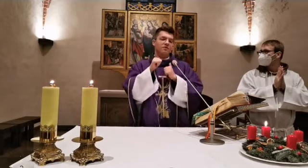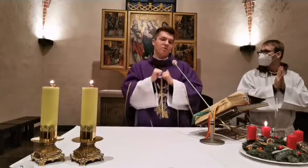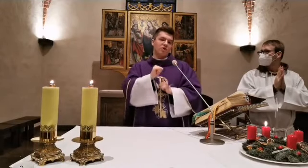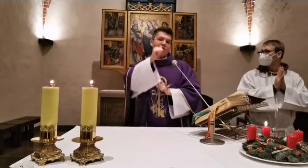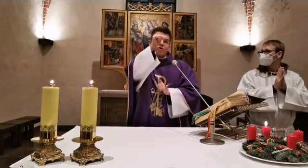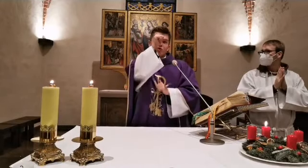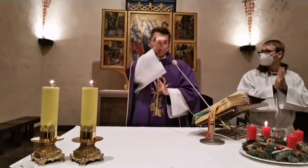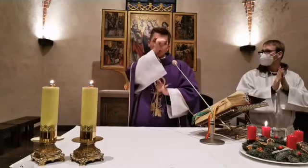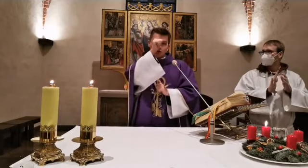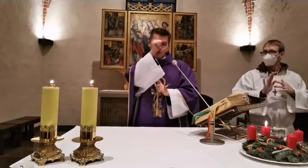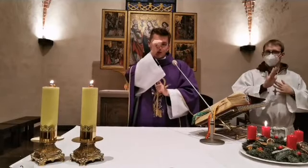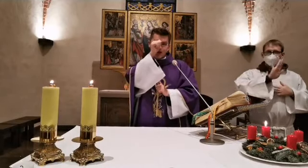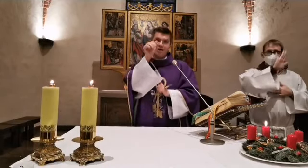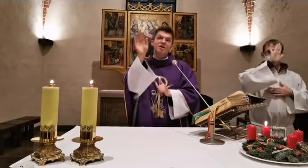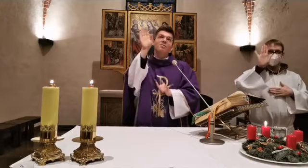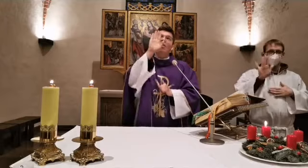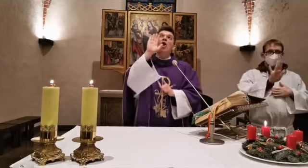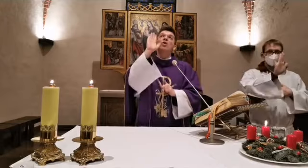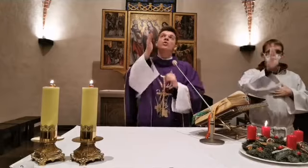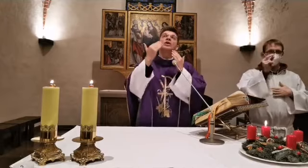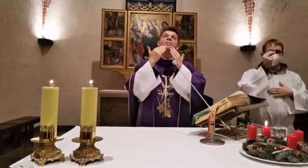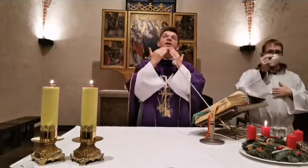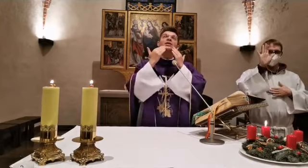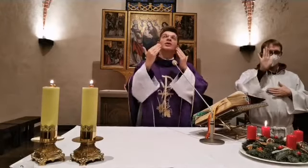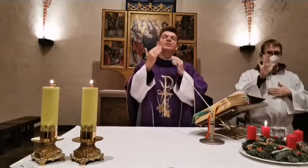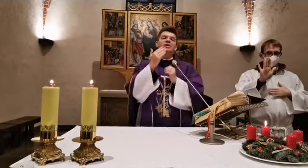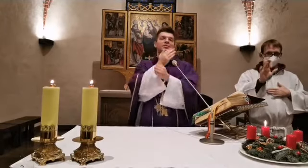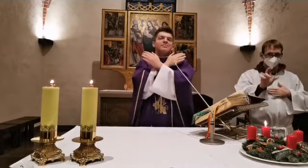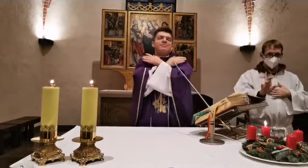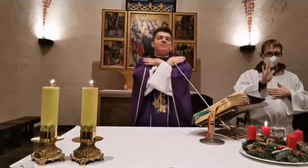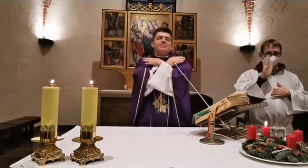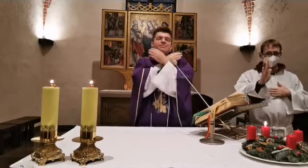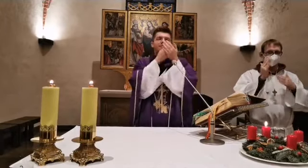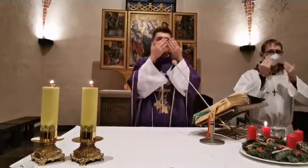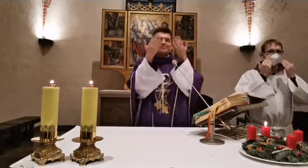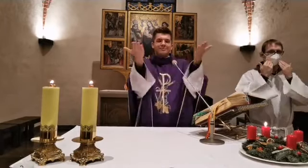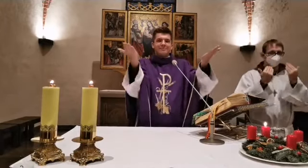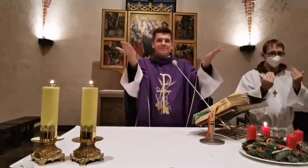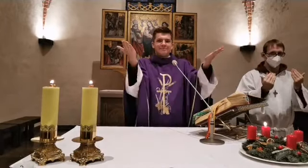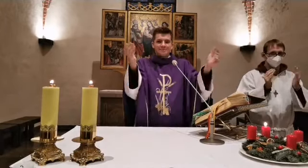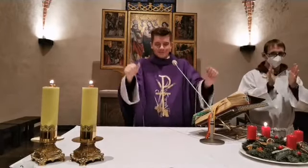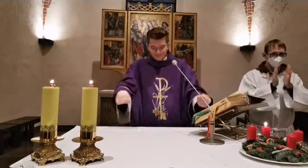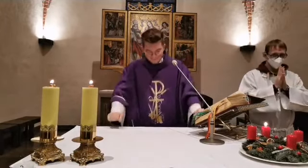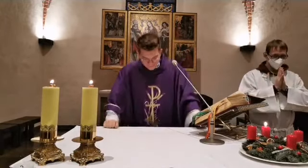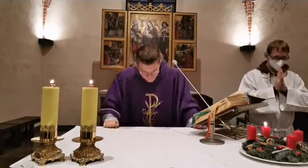Idźcie w pokoju Chrystusa. Bogu niech będzie.